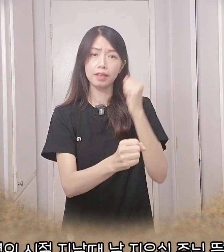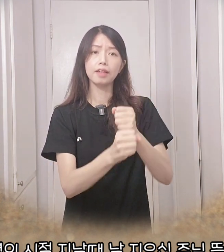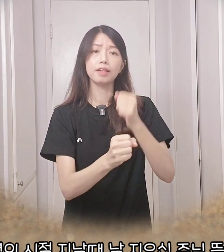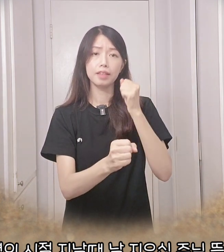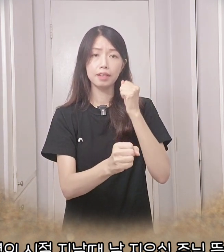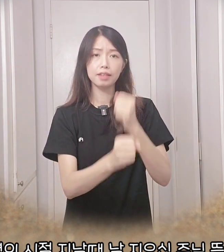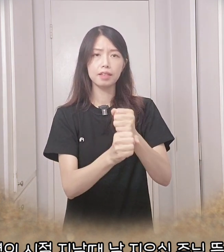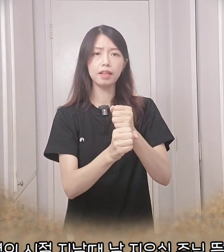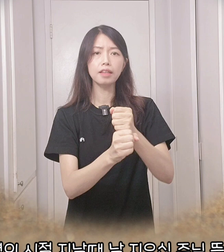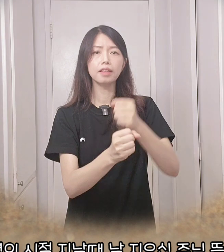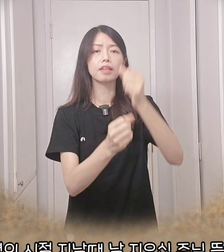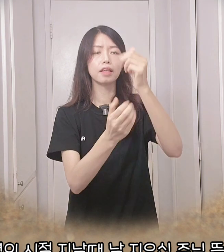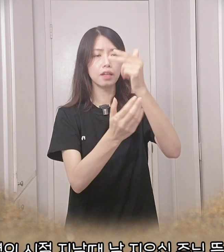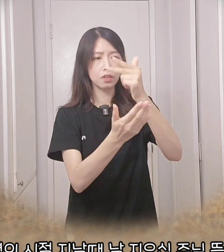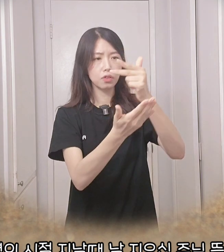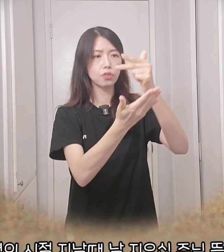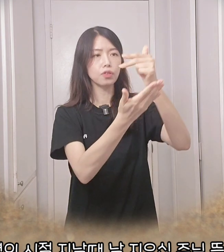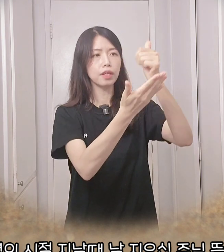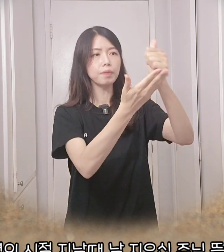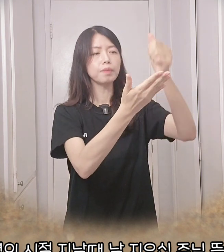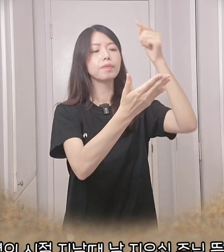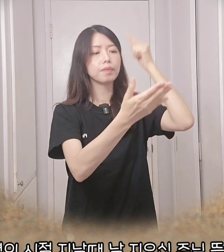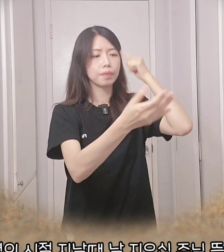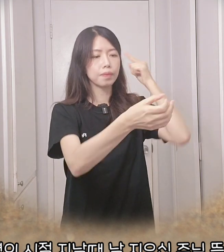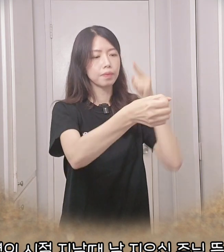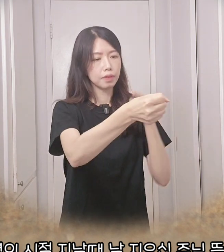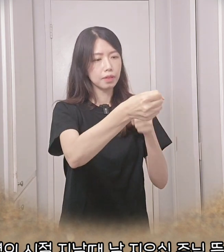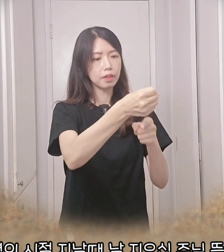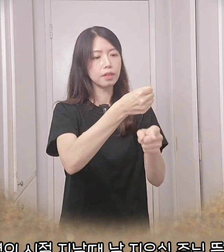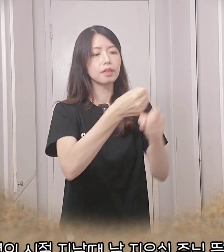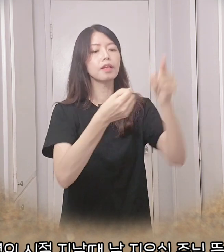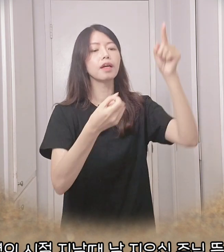날 지으신 주님